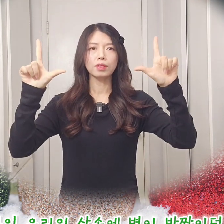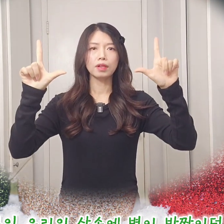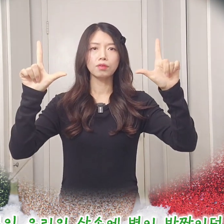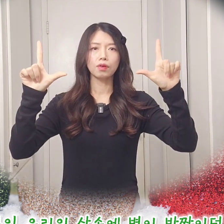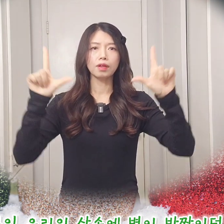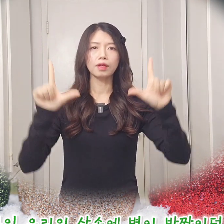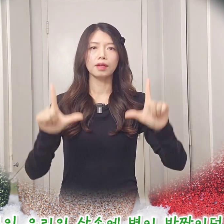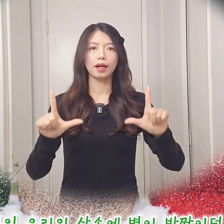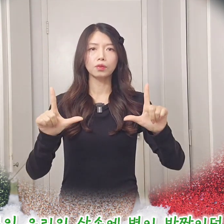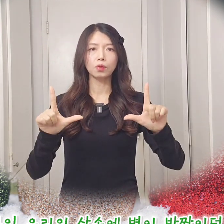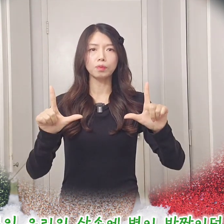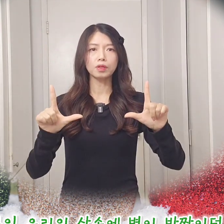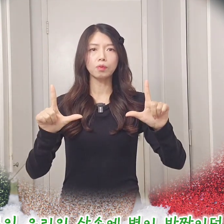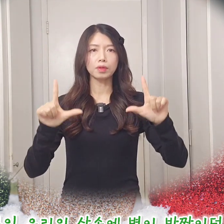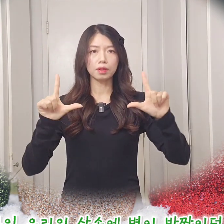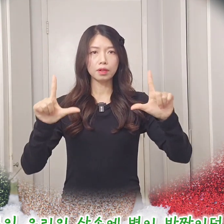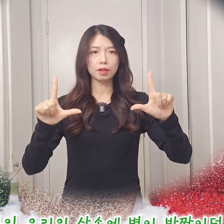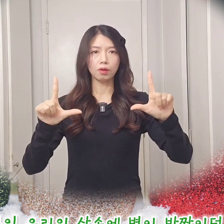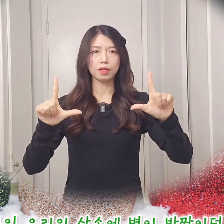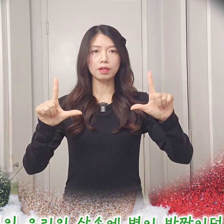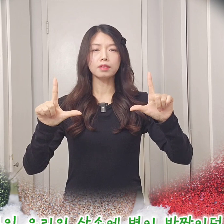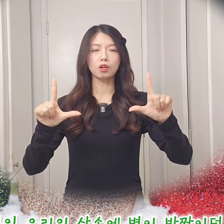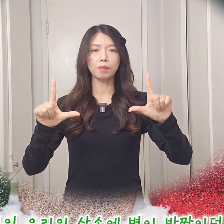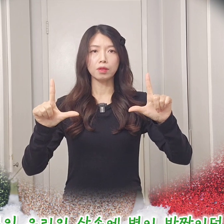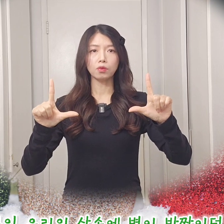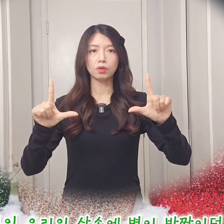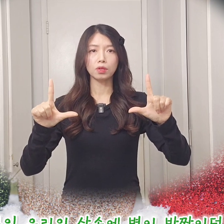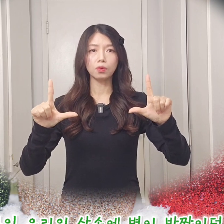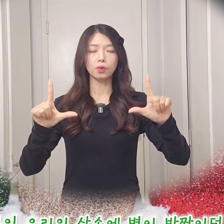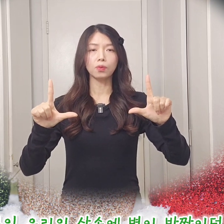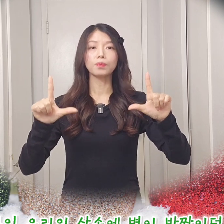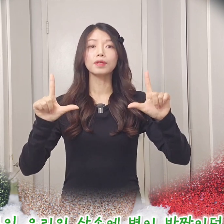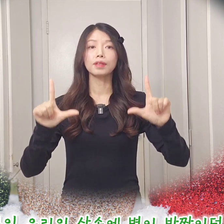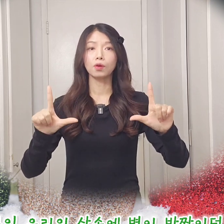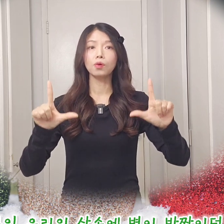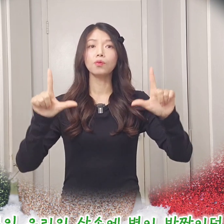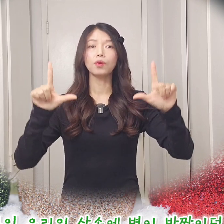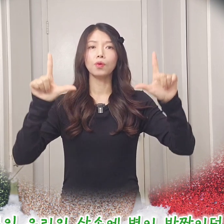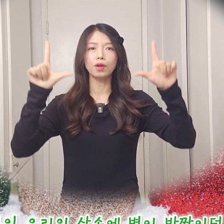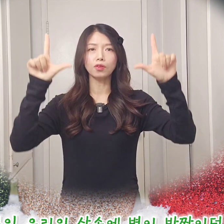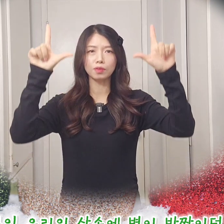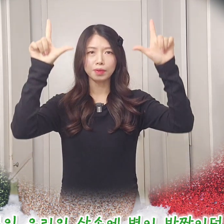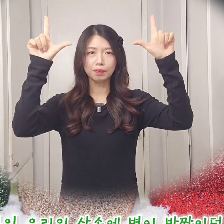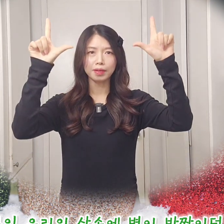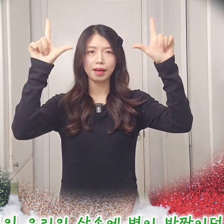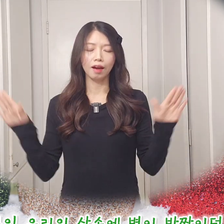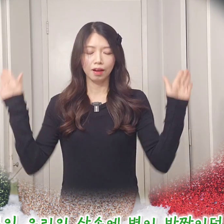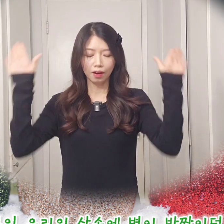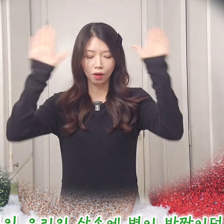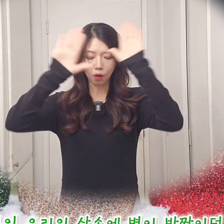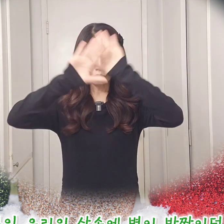뜻의 수어는 양손 엄지검지를 이렇게 니은처럼 만들어주시고 그대로 위로 올려주시면 됩니다.